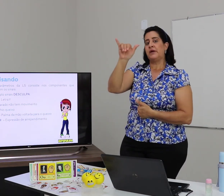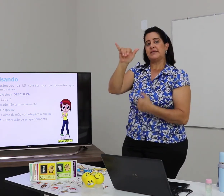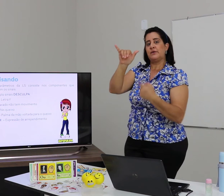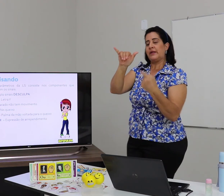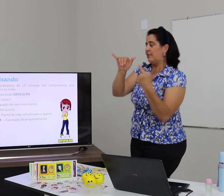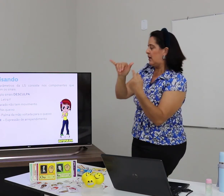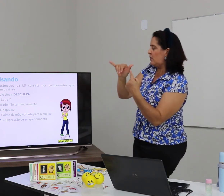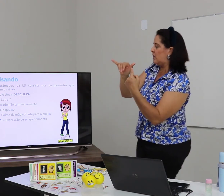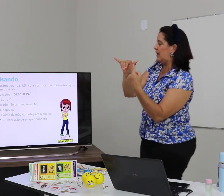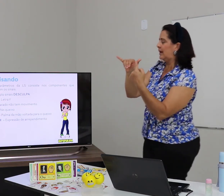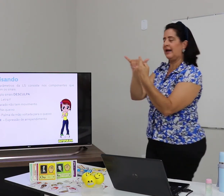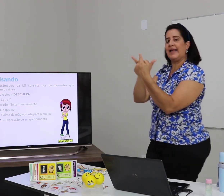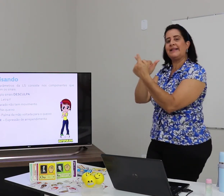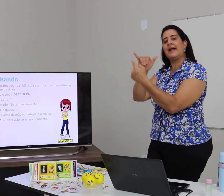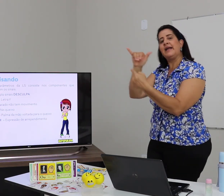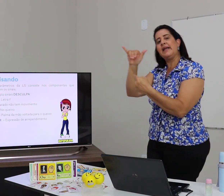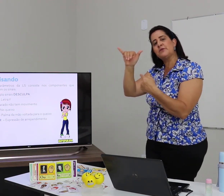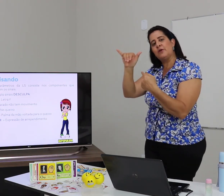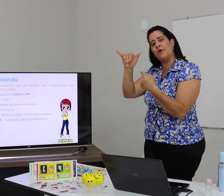Configuração da mão, letra Y.